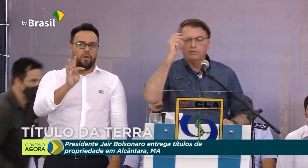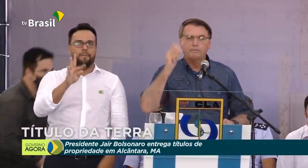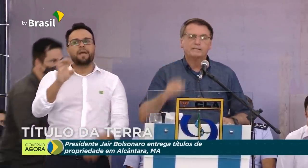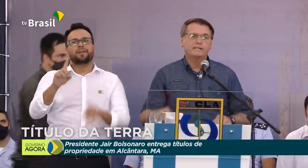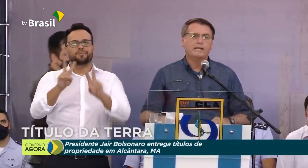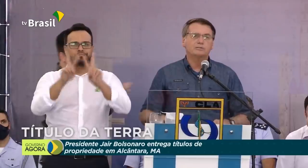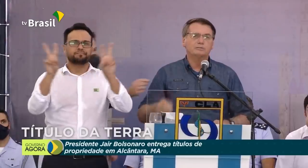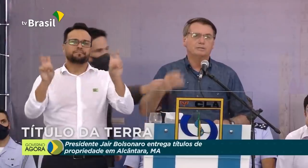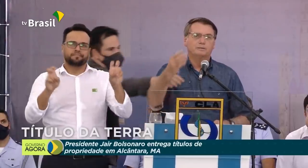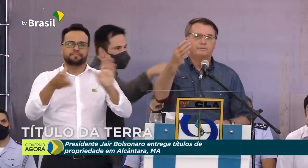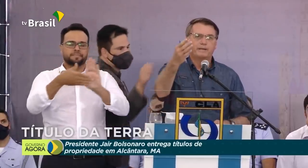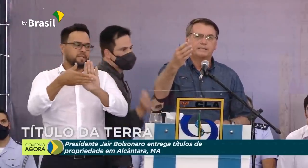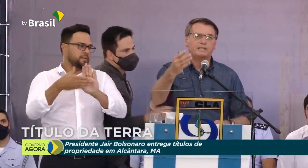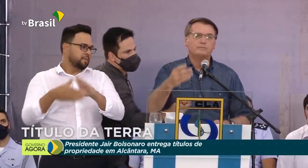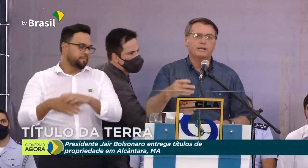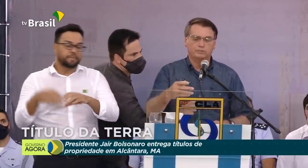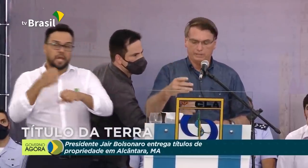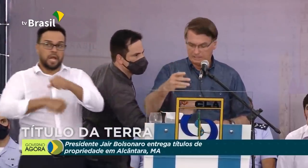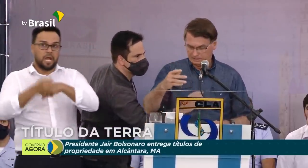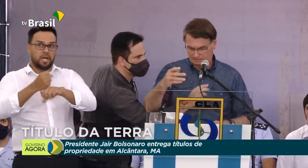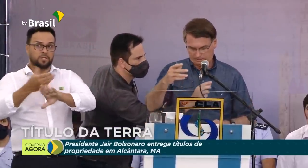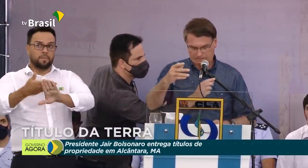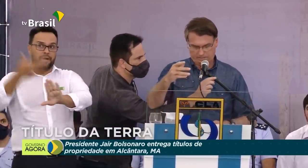O ano passado,